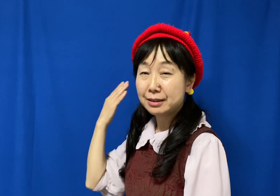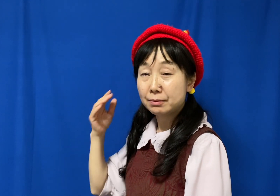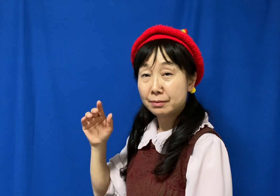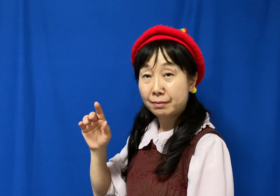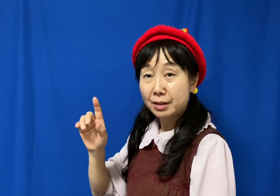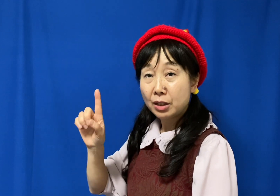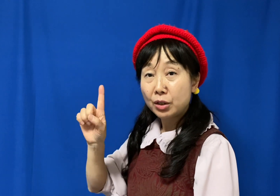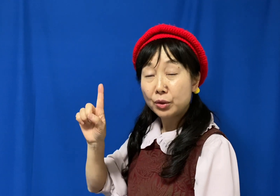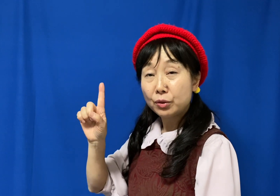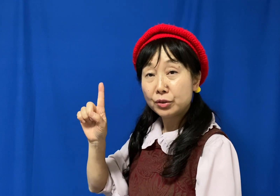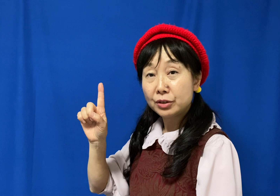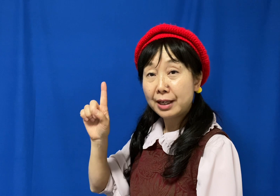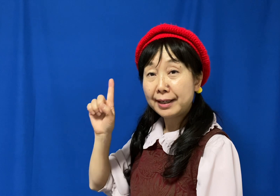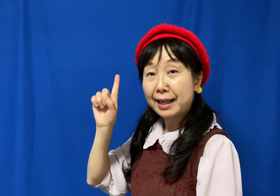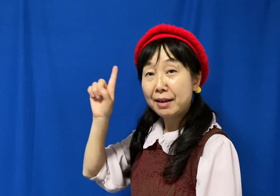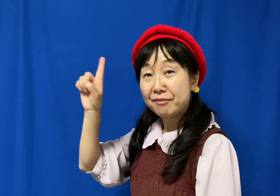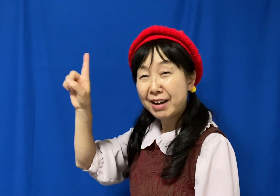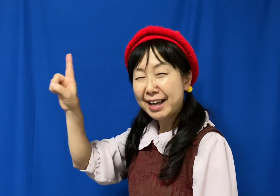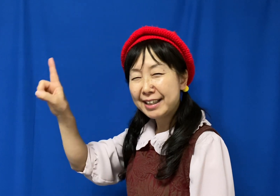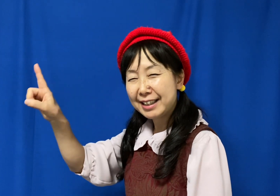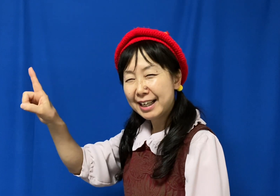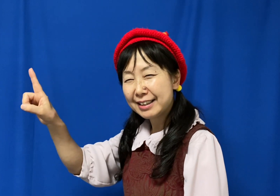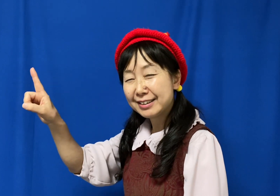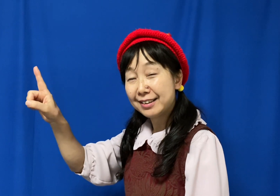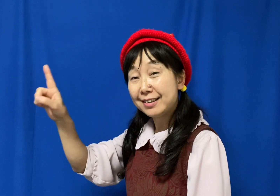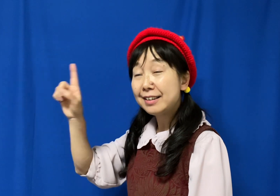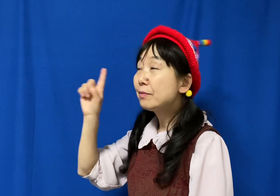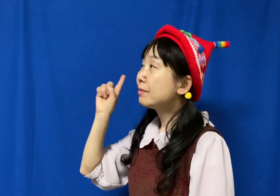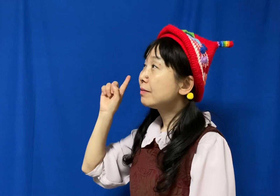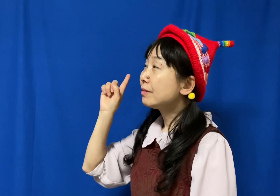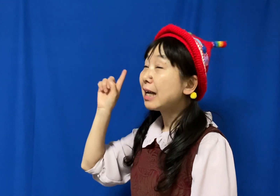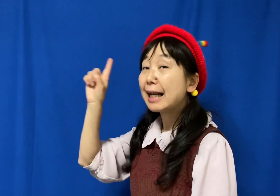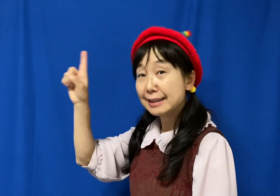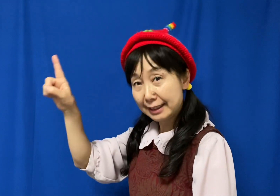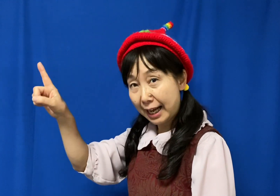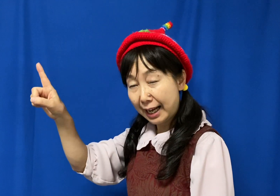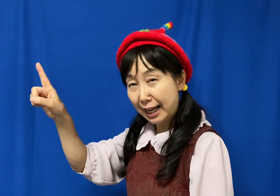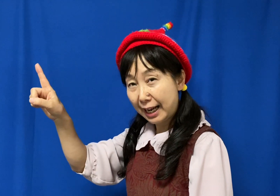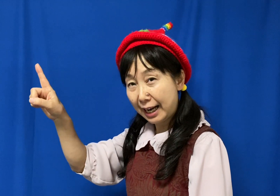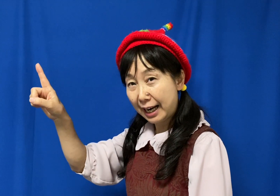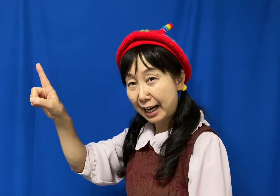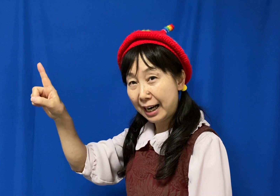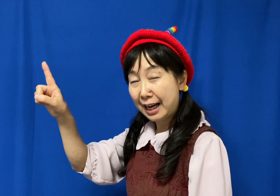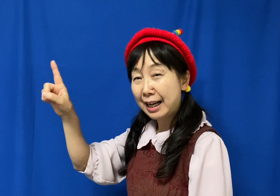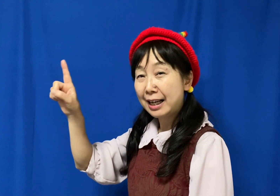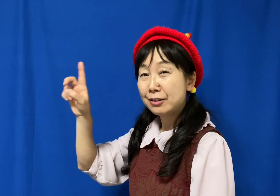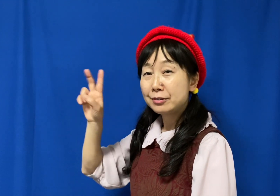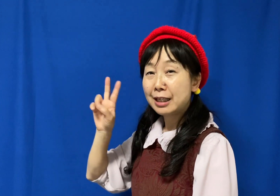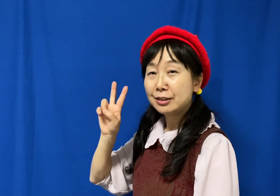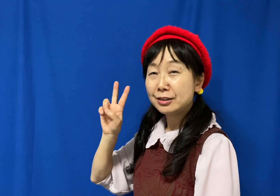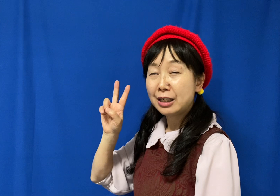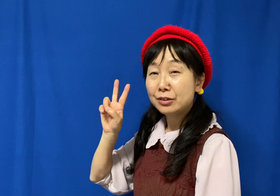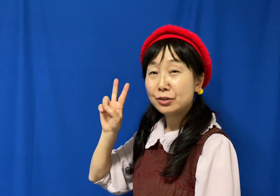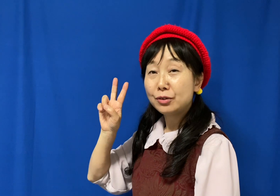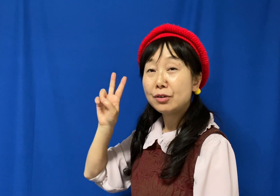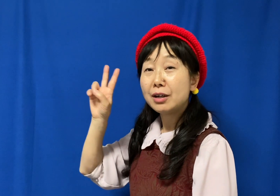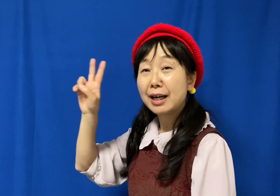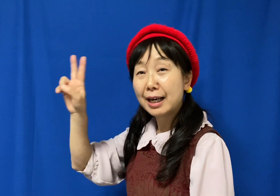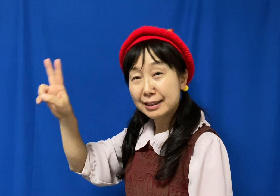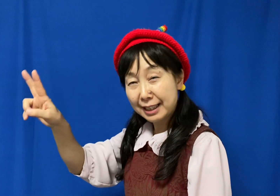一つだけ前にやると明日、 2つやるとあさ